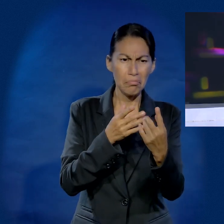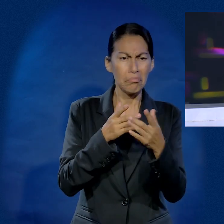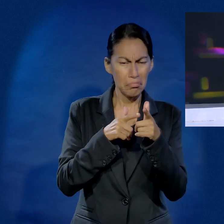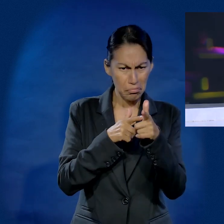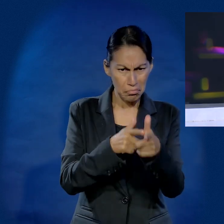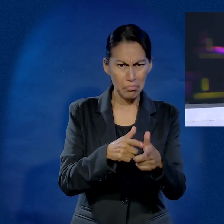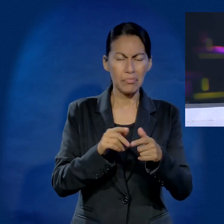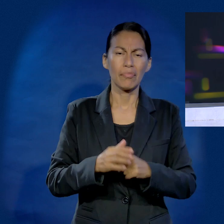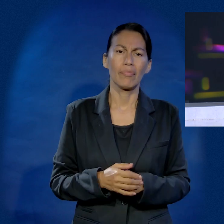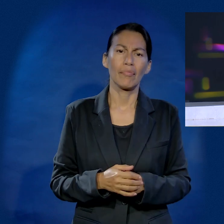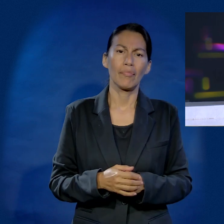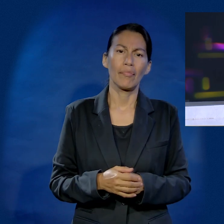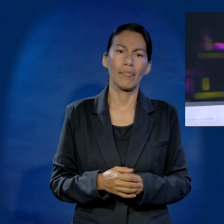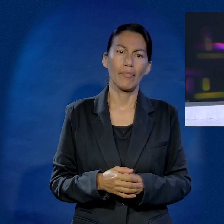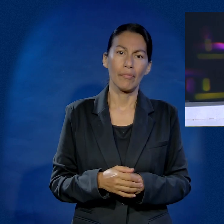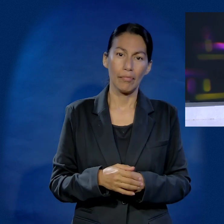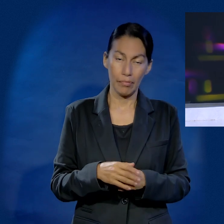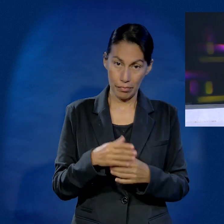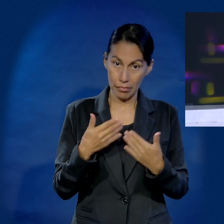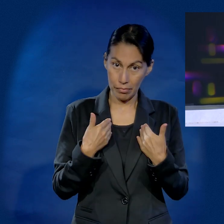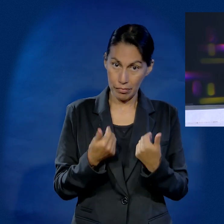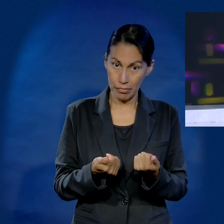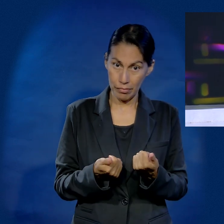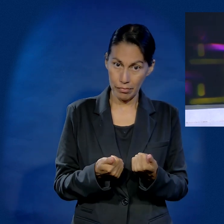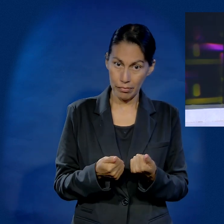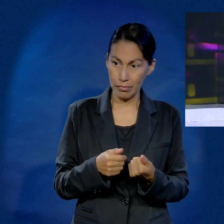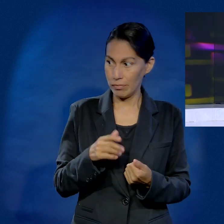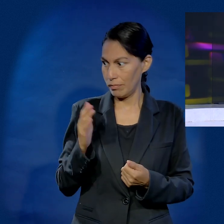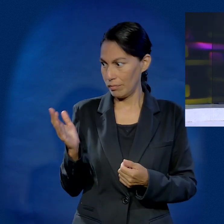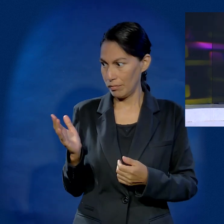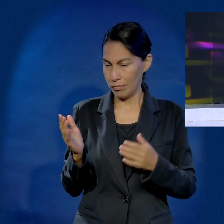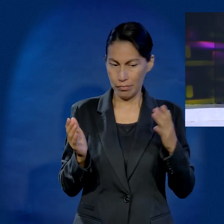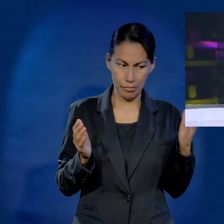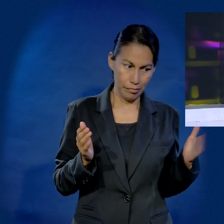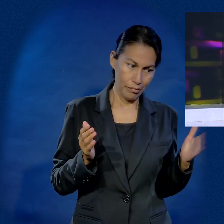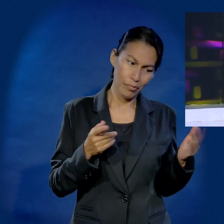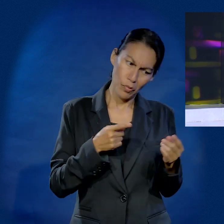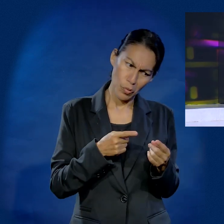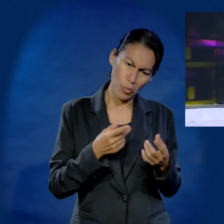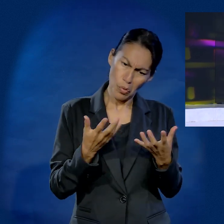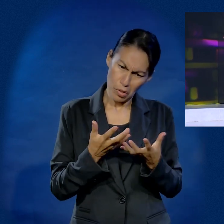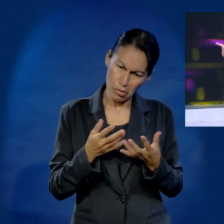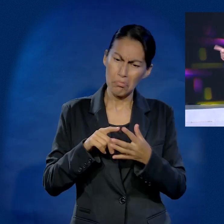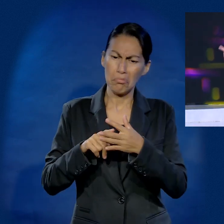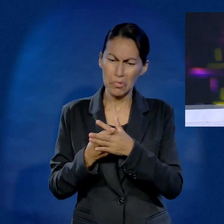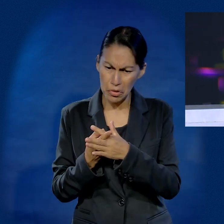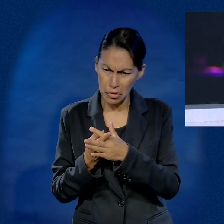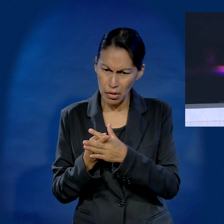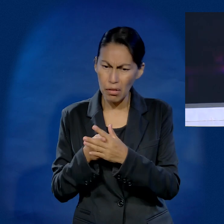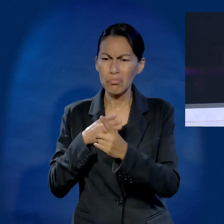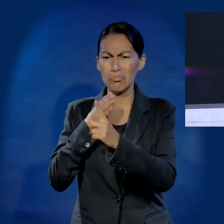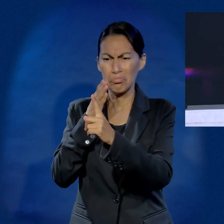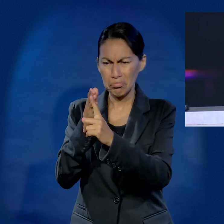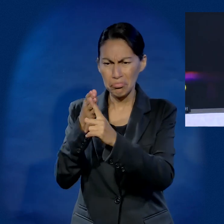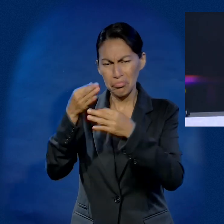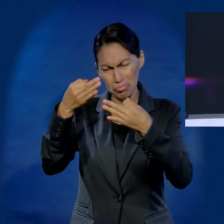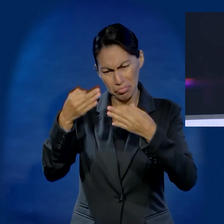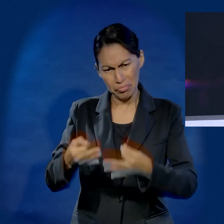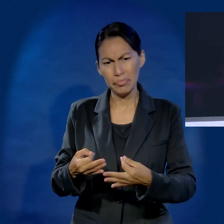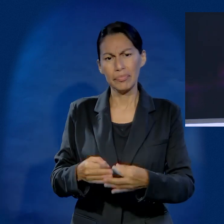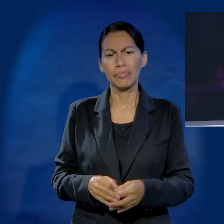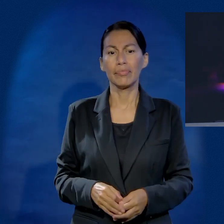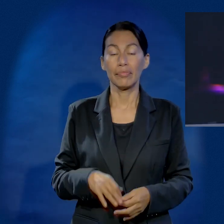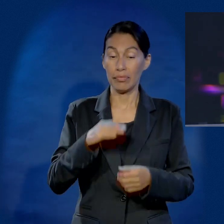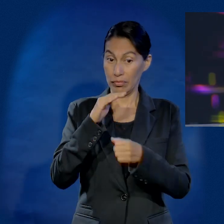terminar. Concrete lo que comenzó. ¿Estamos bien? Dígale al de al lado, concreta lo que empezaste. No hables nada más